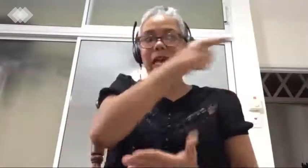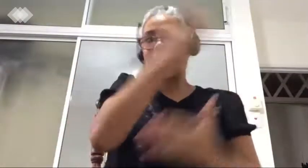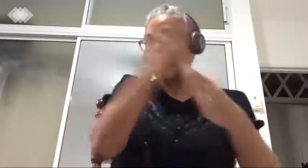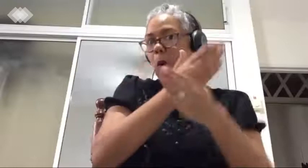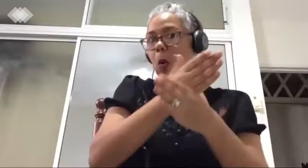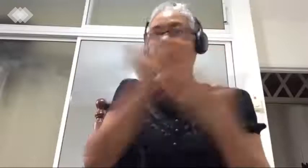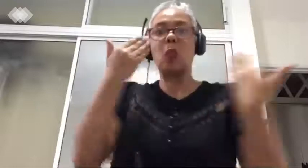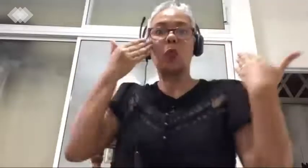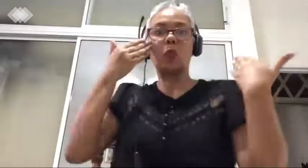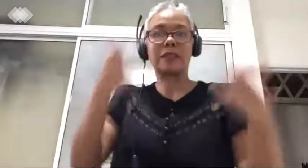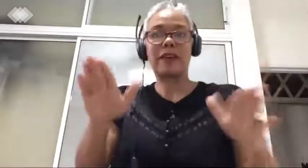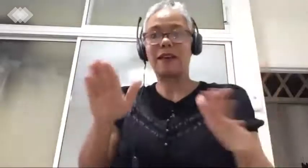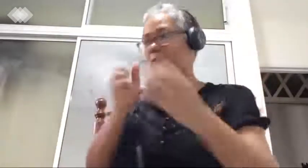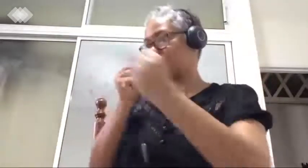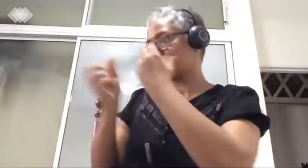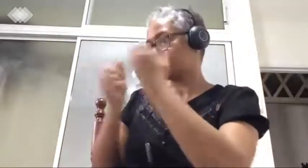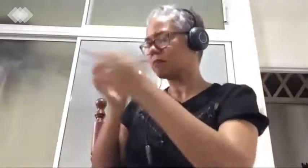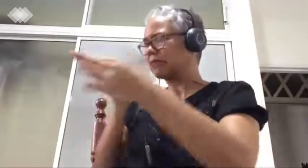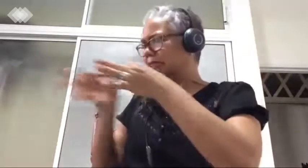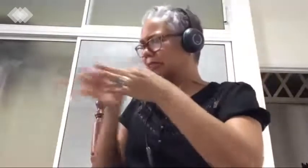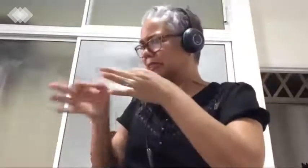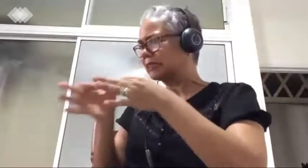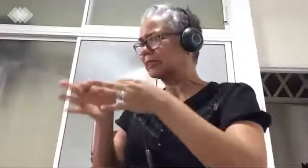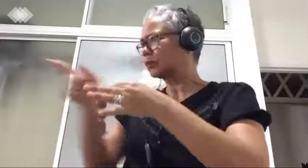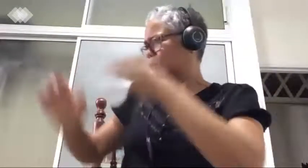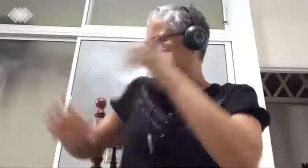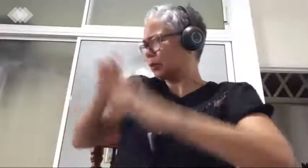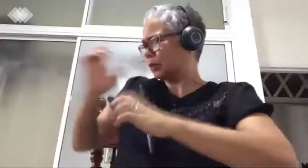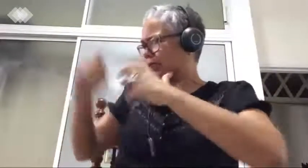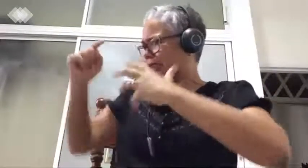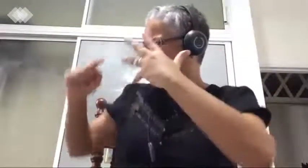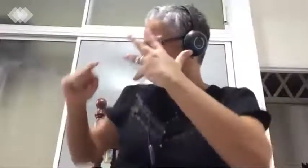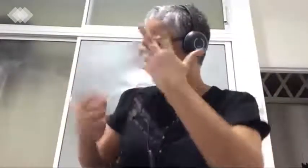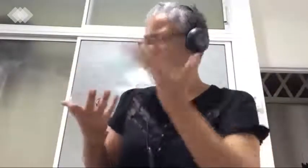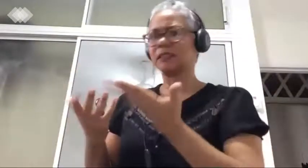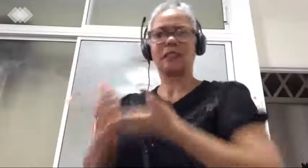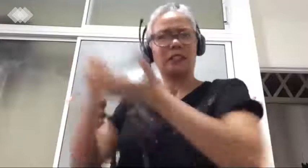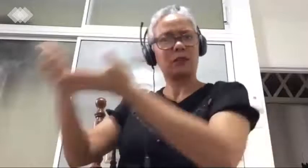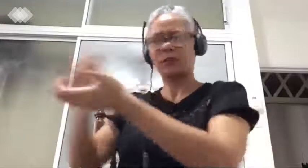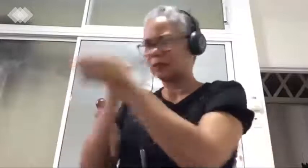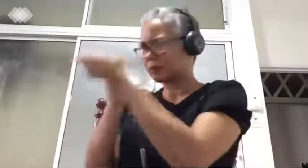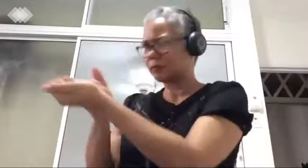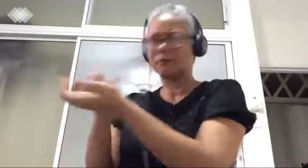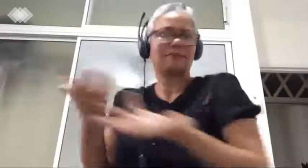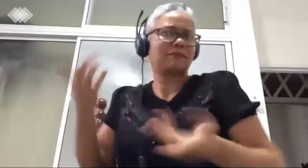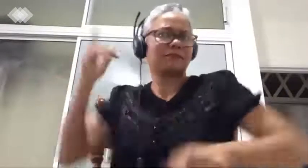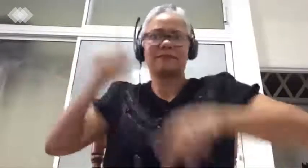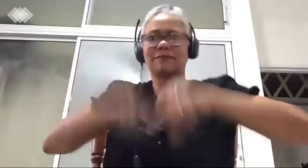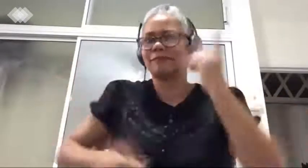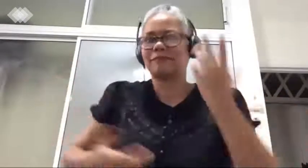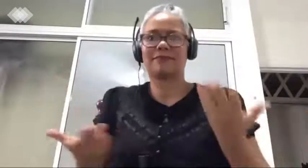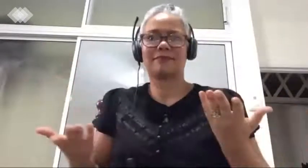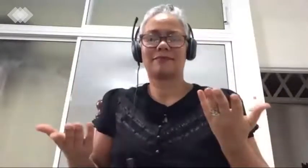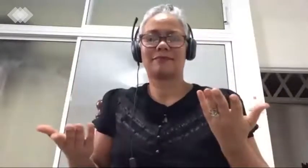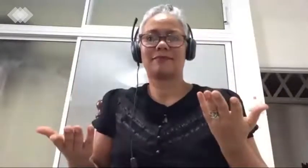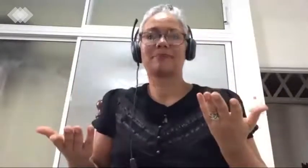la comunidad sorda se queda sin servicios de psicología. Por lo tanto, esta comunidad tendría